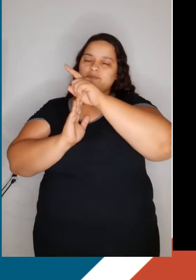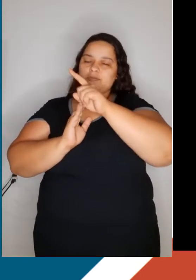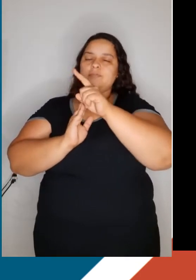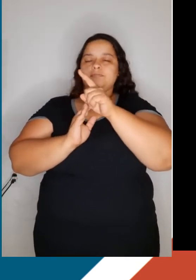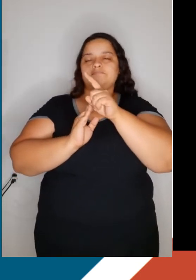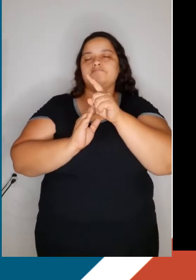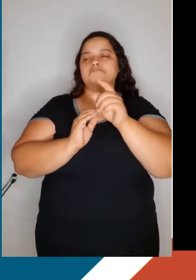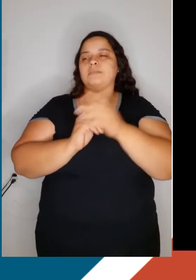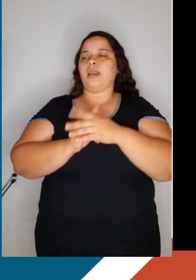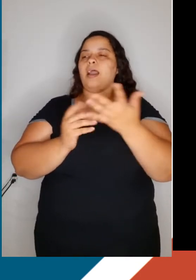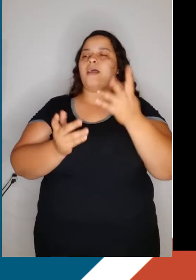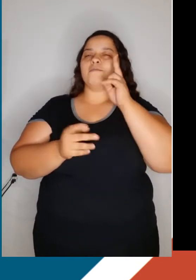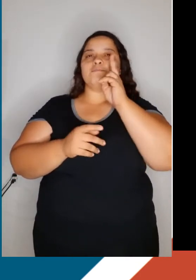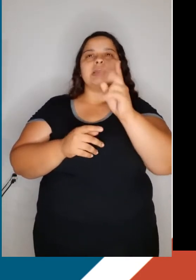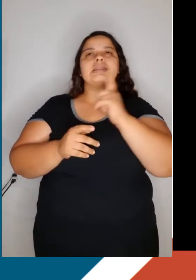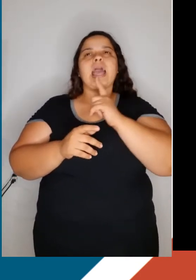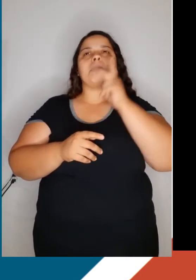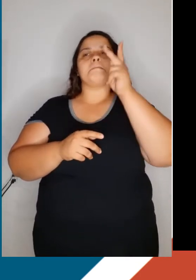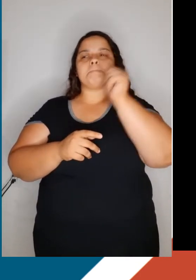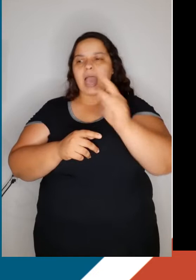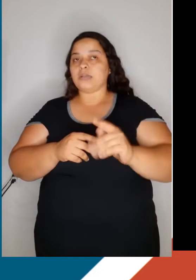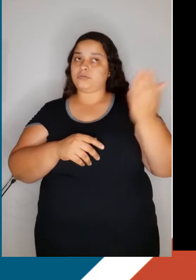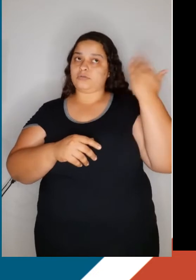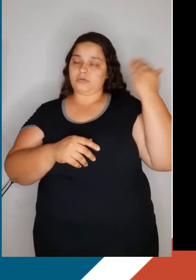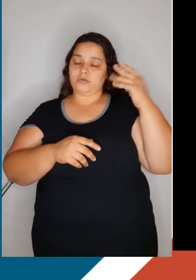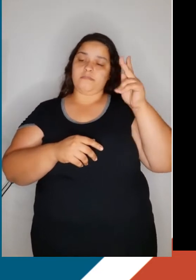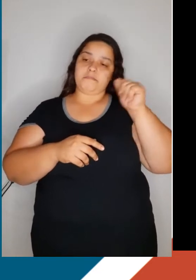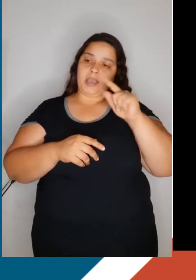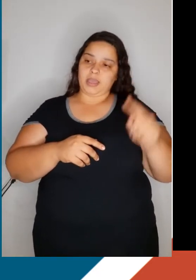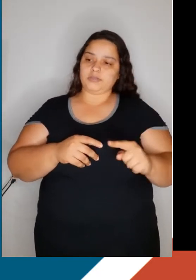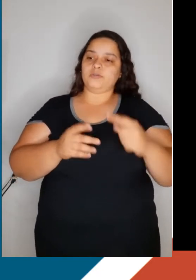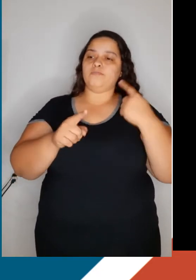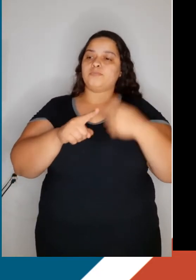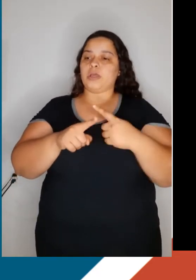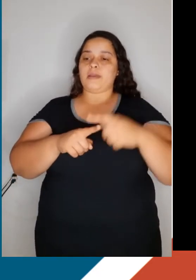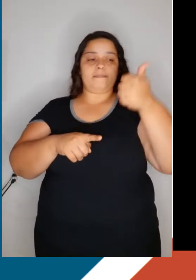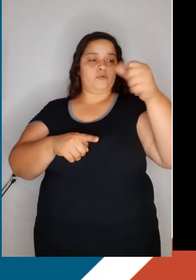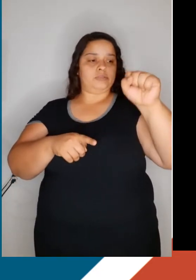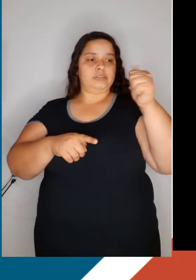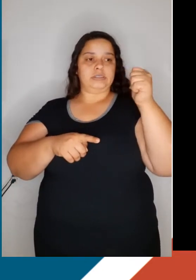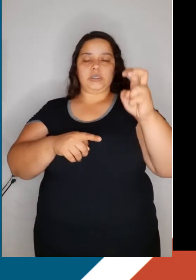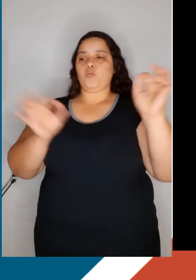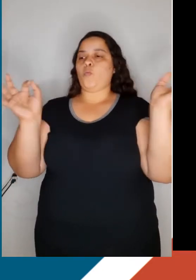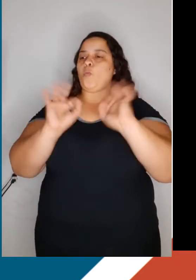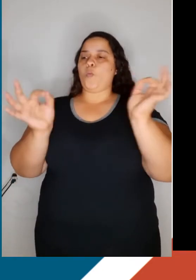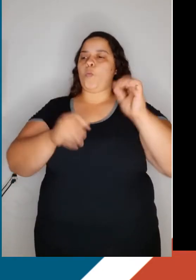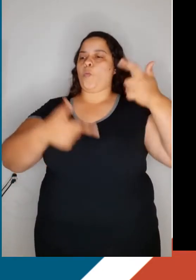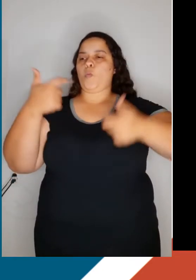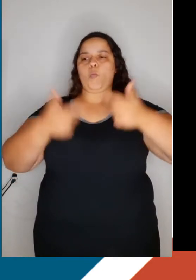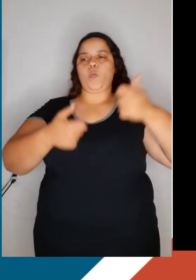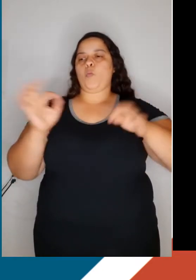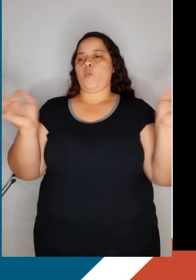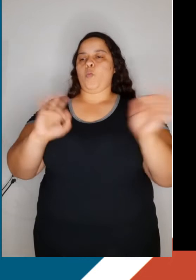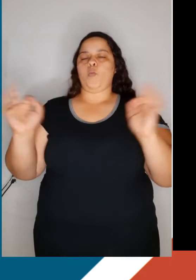paz quando a gente está analisando a história das potências europeias, porque desde 1815 não havia confronto direto entre